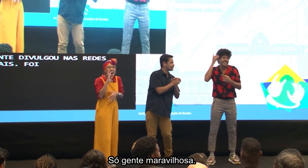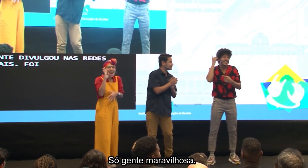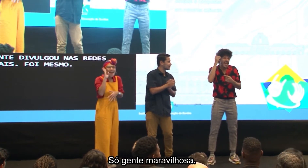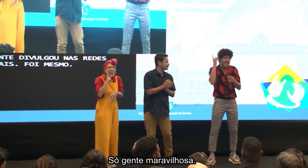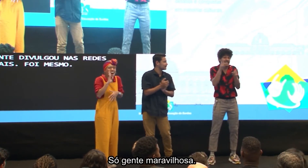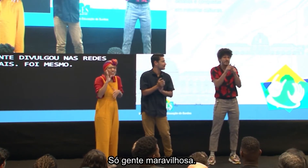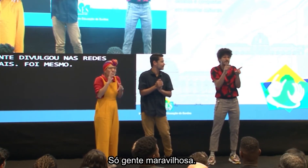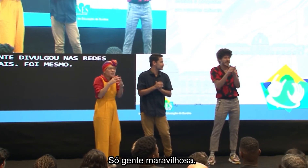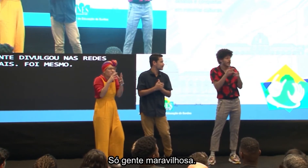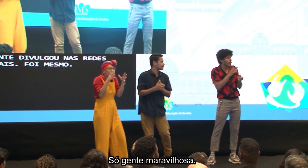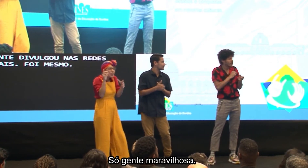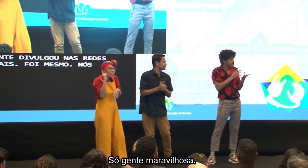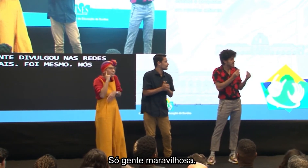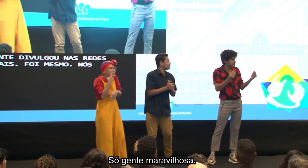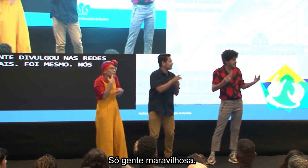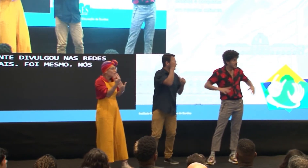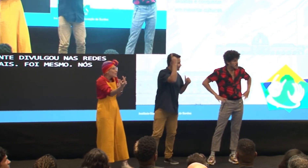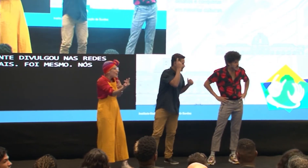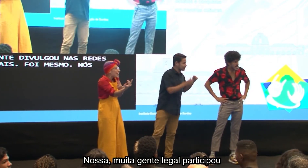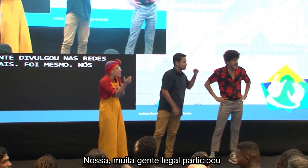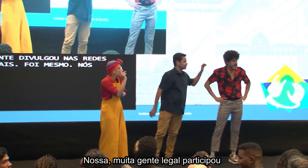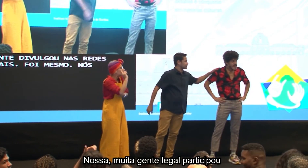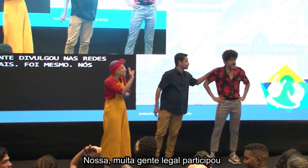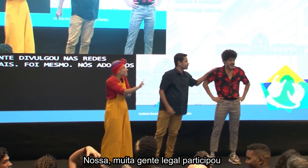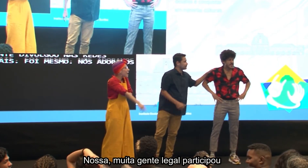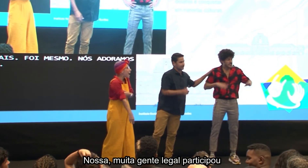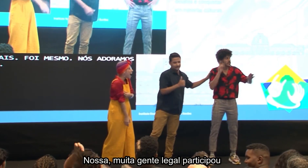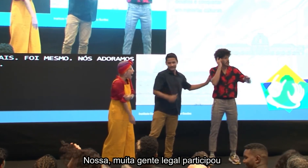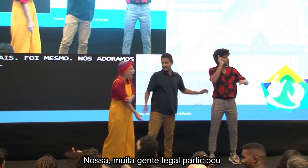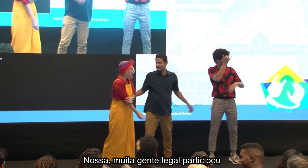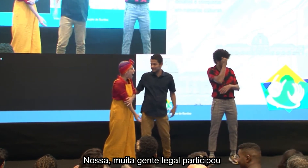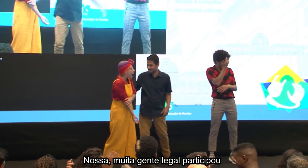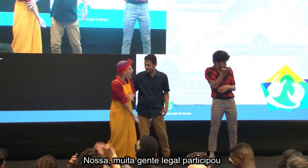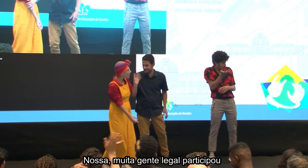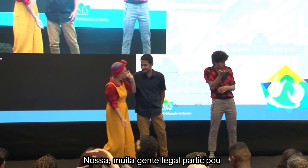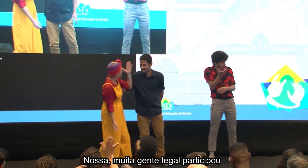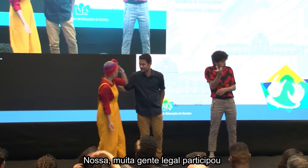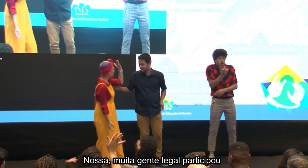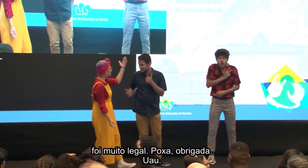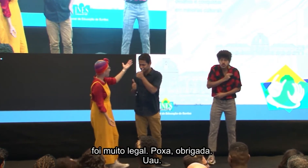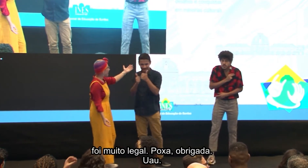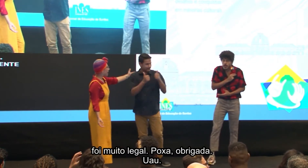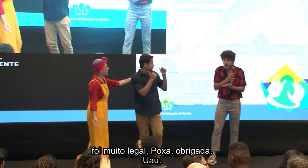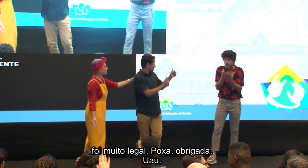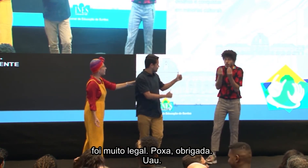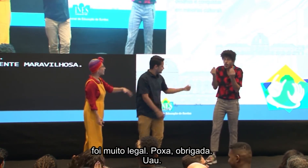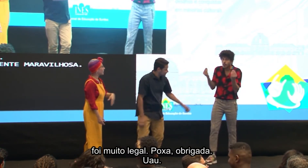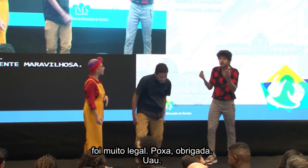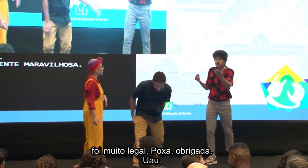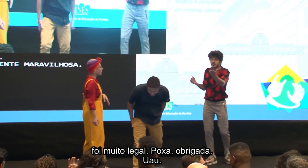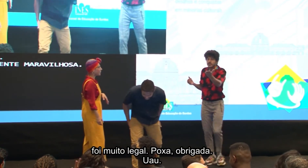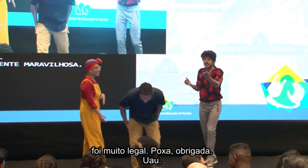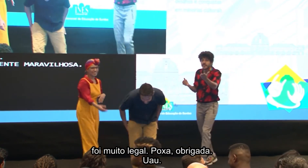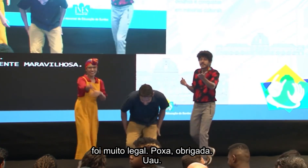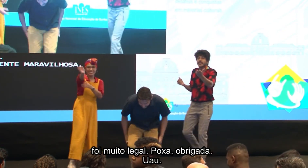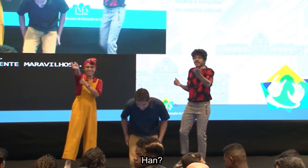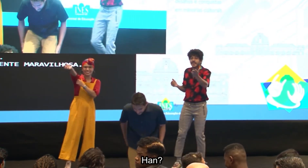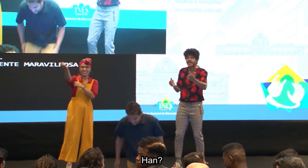Só gente maravilhosa. Nossa, muita gente legal participou, foi muito legal. Poxa, obrigado. Uau! Hã?